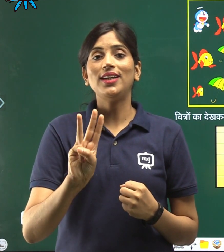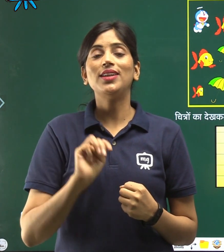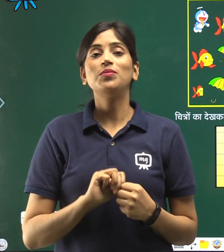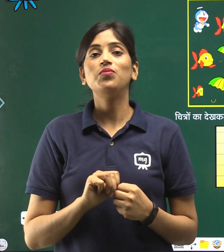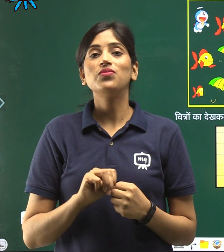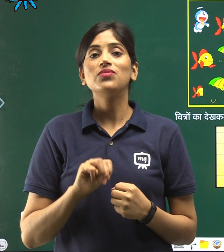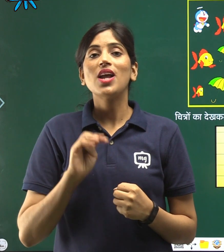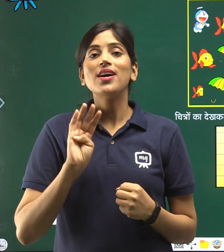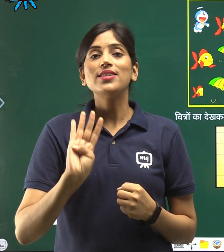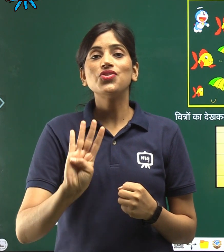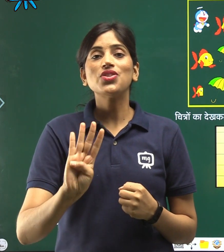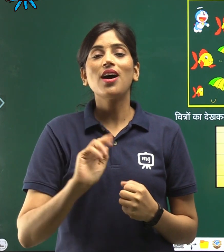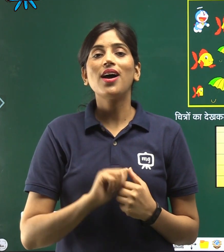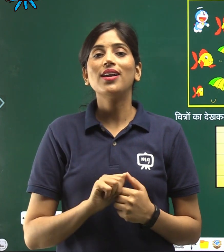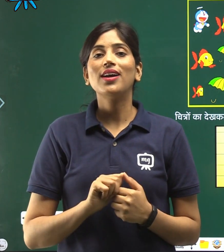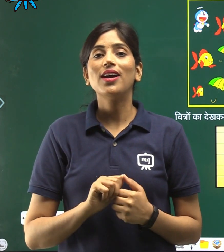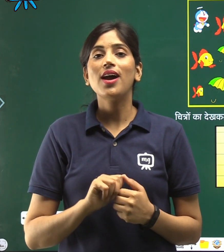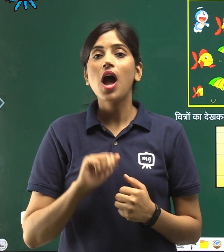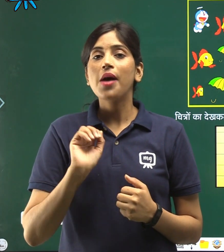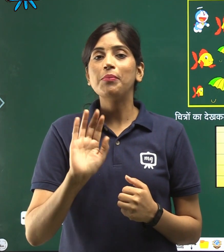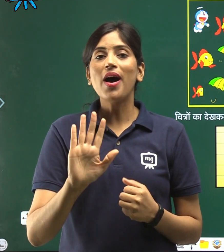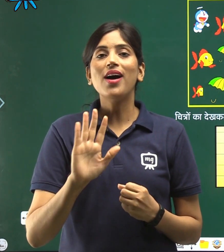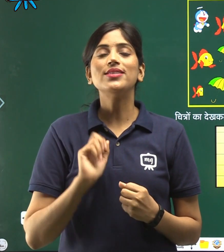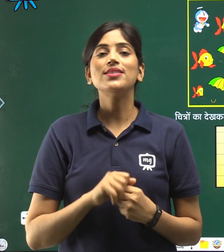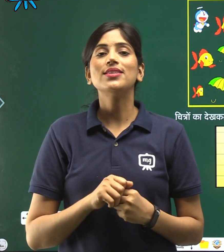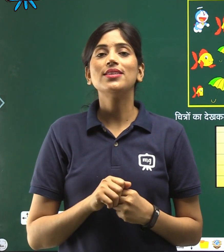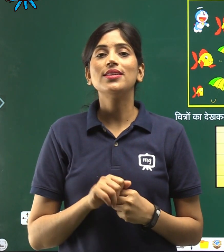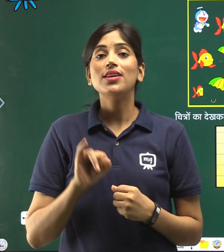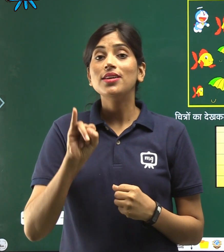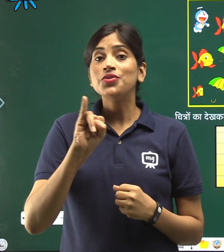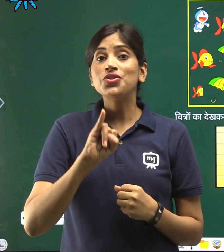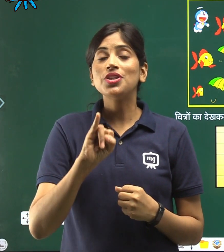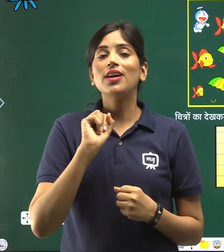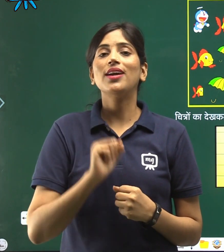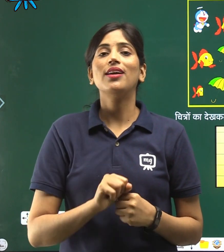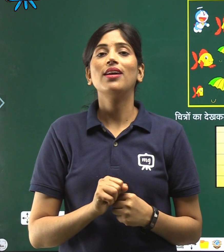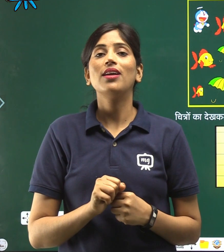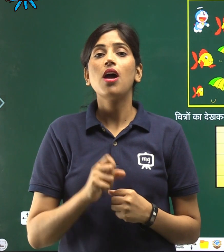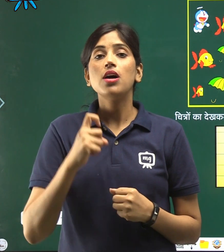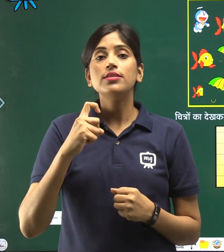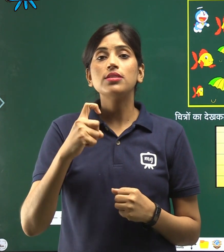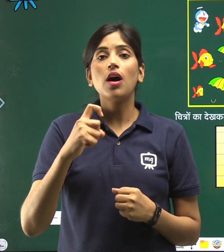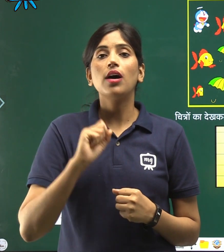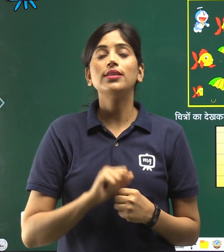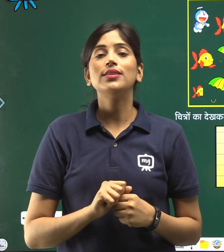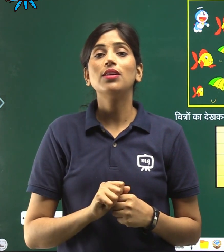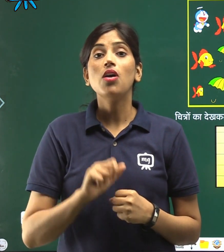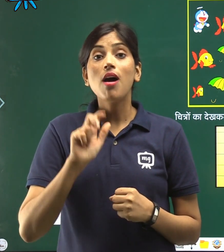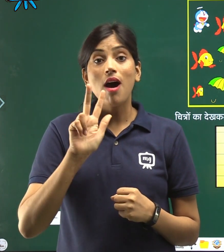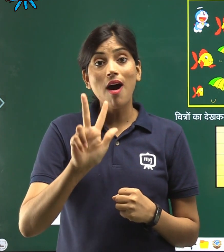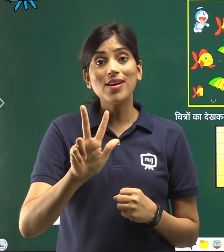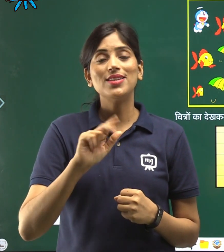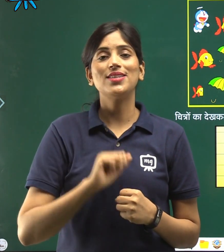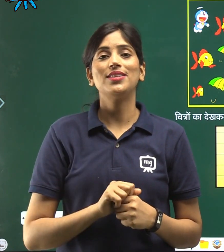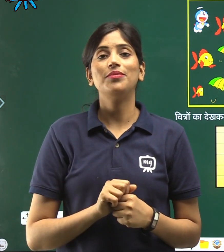3, 4, 5, 6, 7,